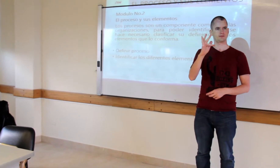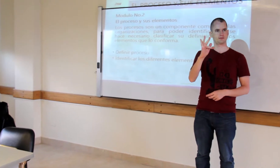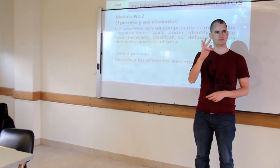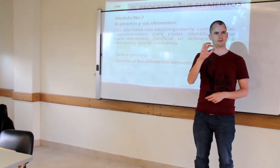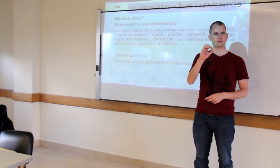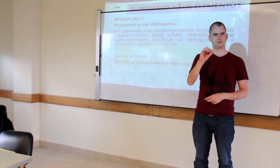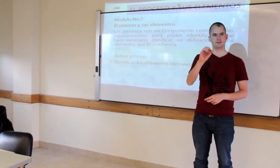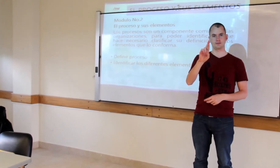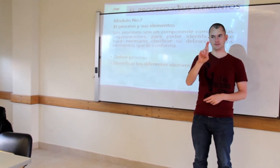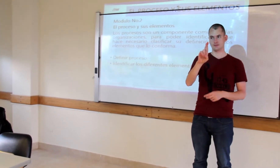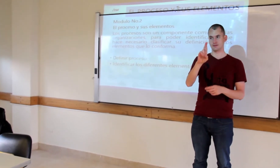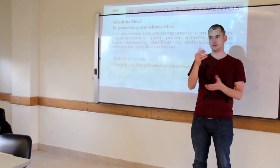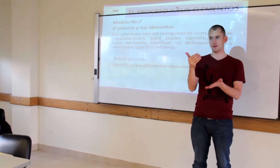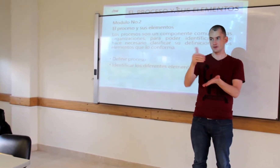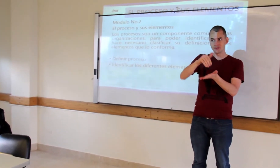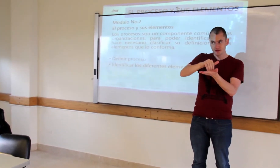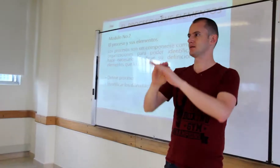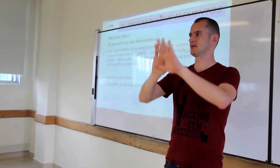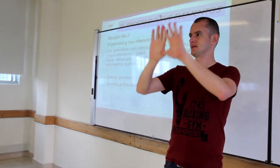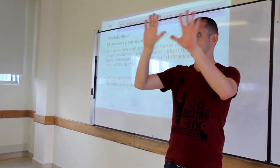Y mi nombre es Víctor.